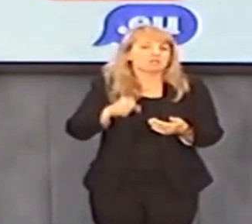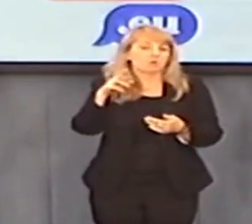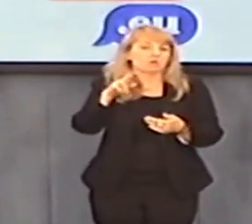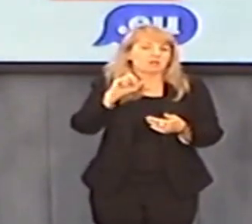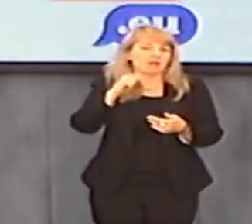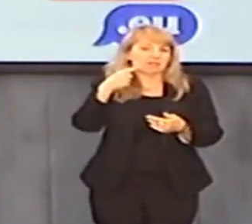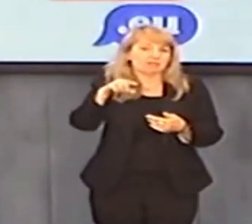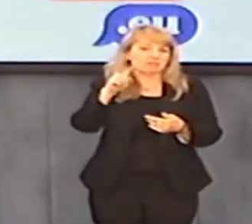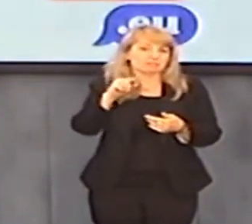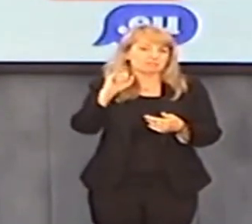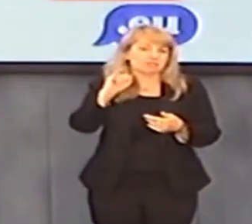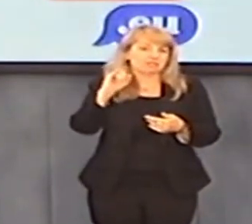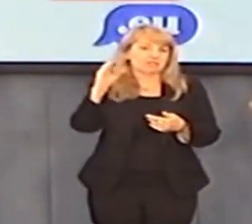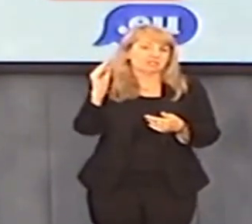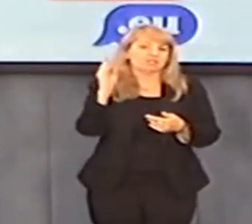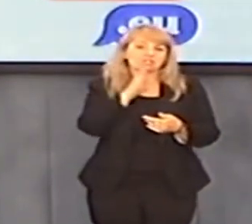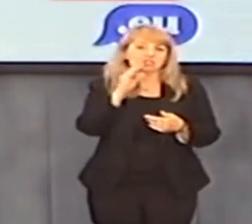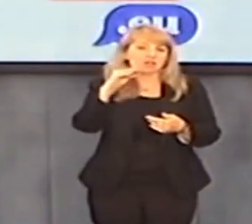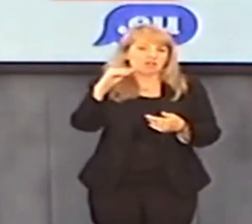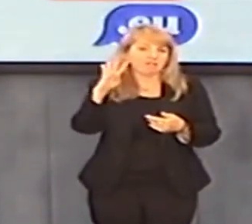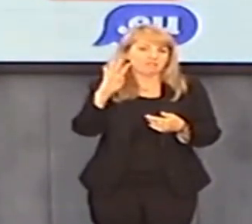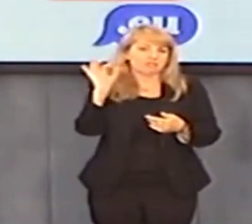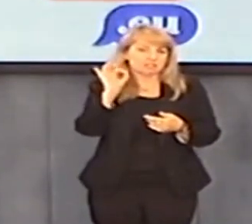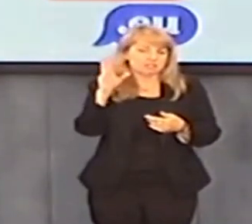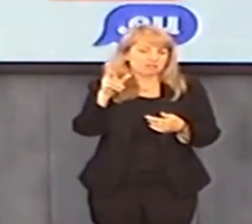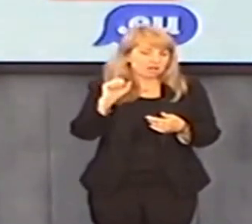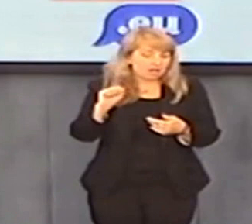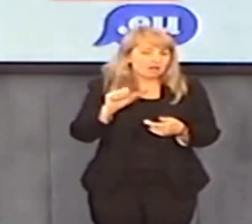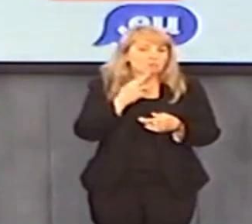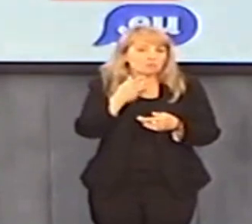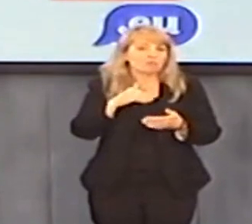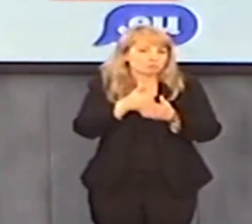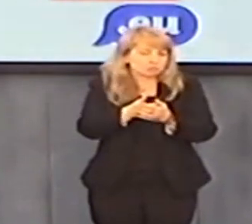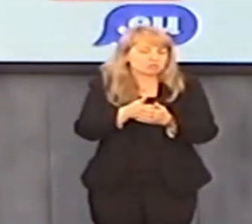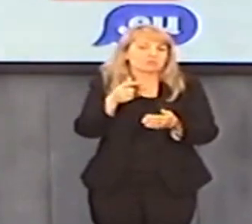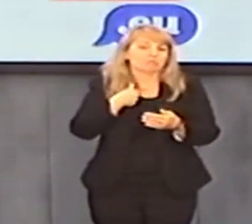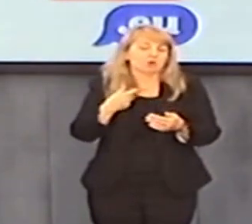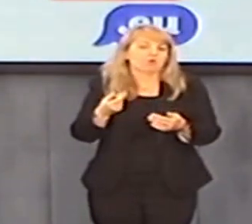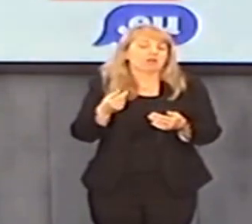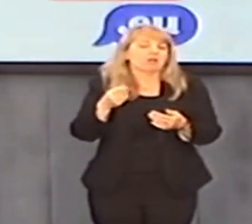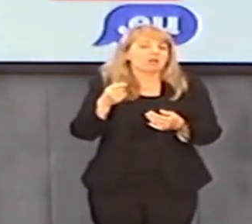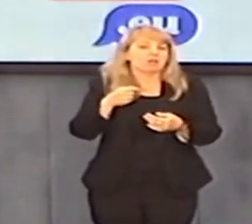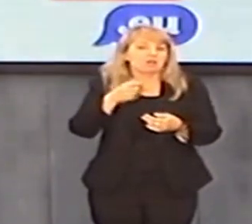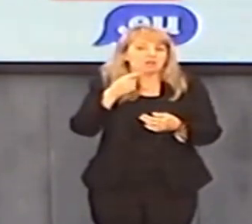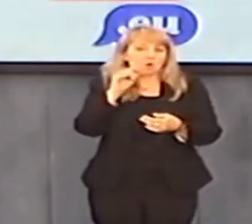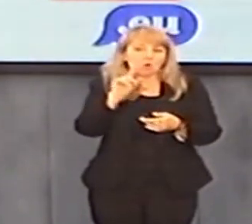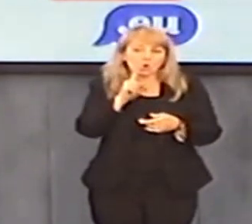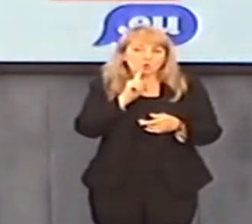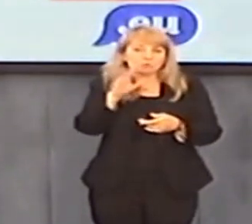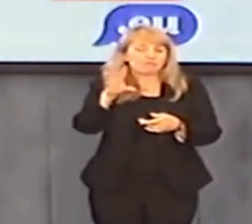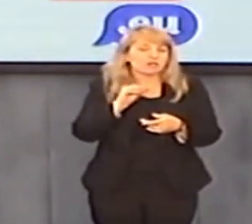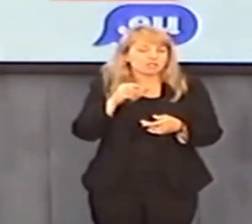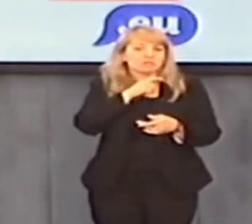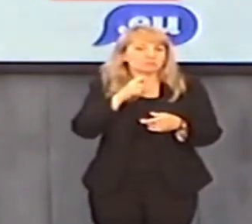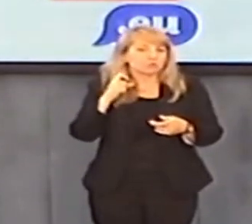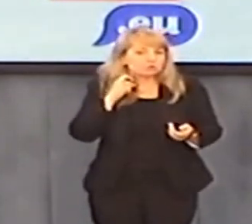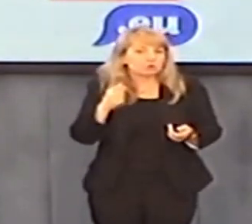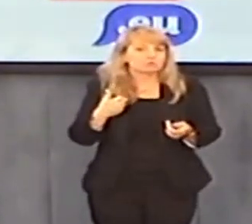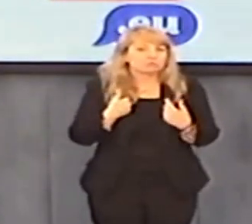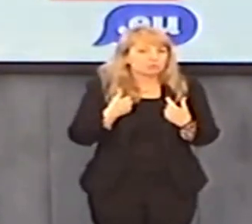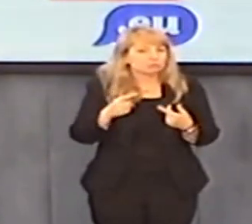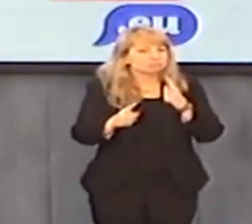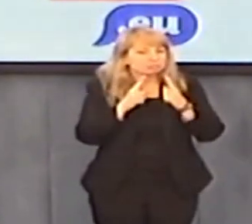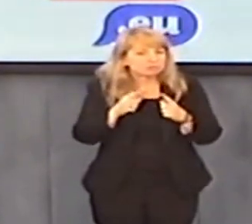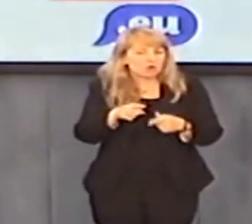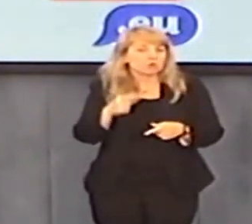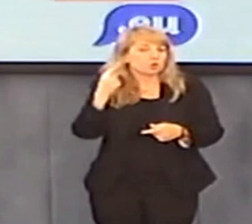przyznała, że po ujawnieniu tego skandalicznego wywiadu z księdzem Bochyńskim dochodzą do niej coraz liczniejsze sygnały